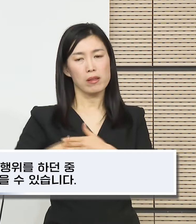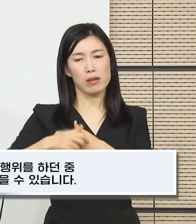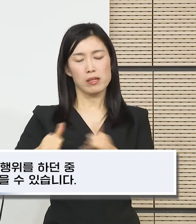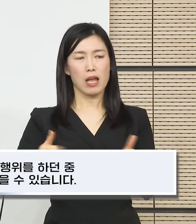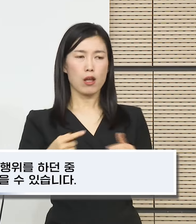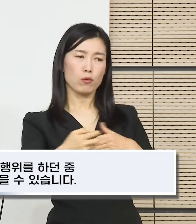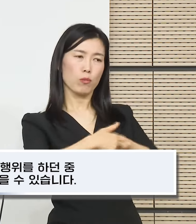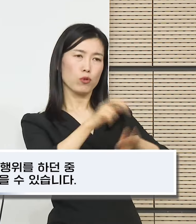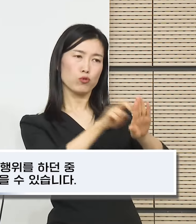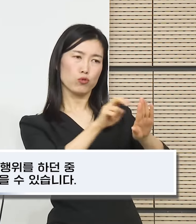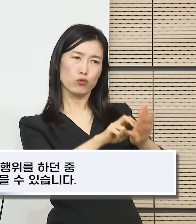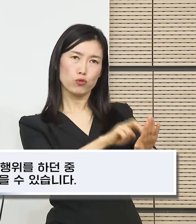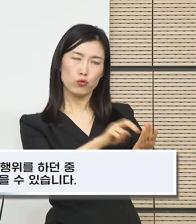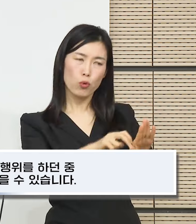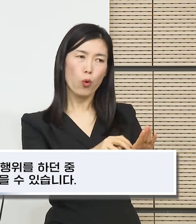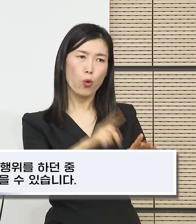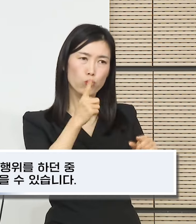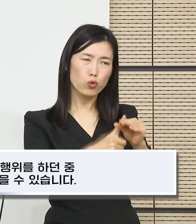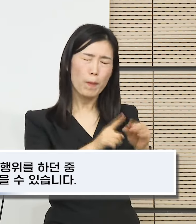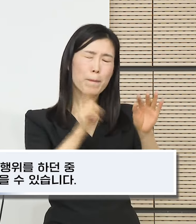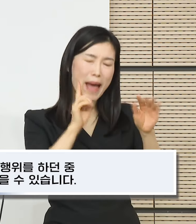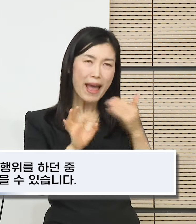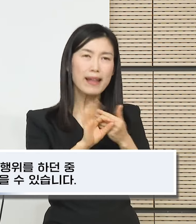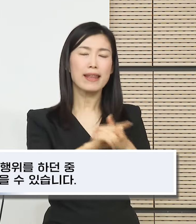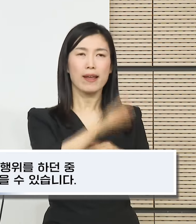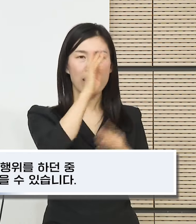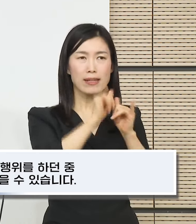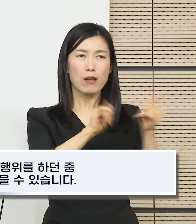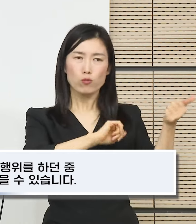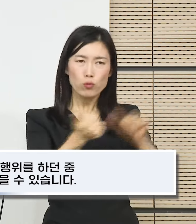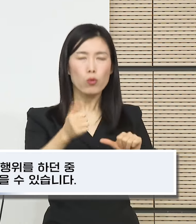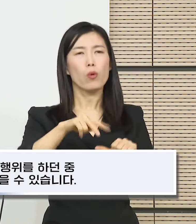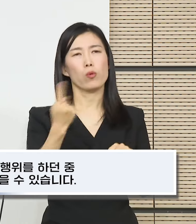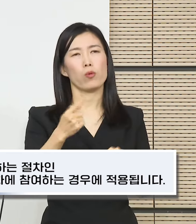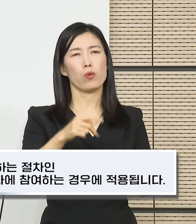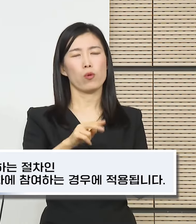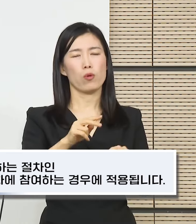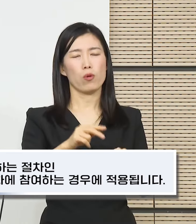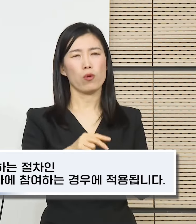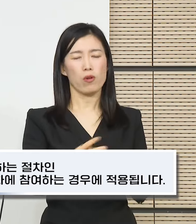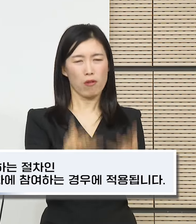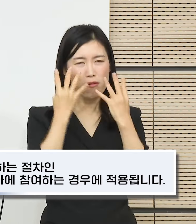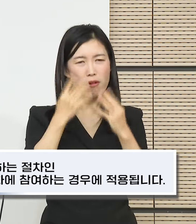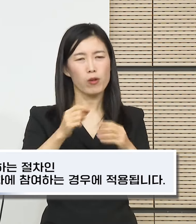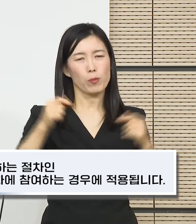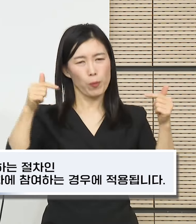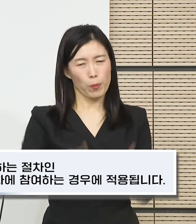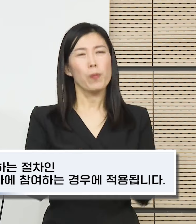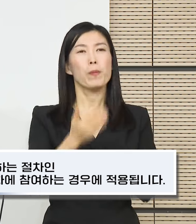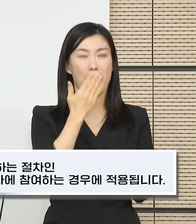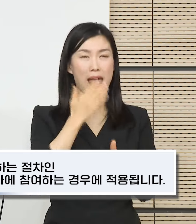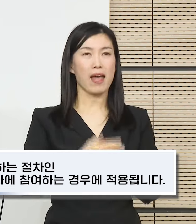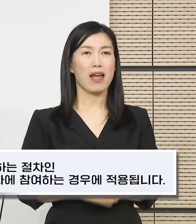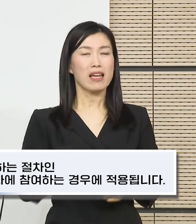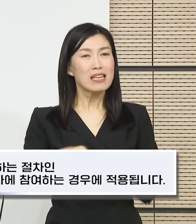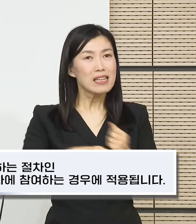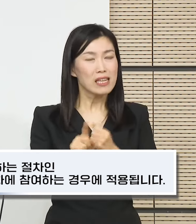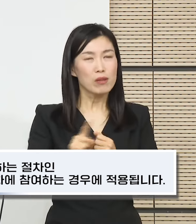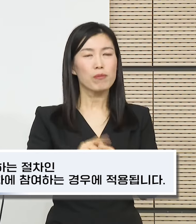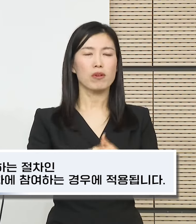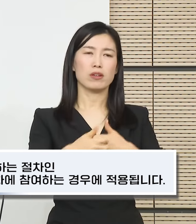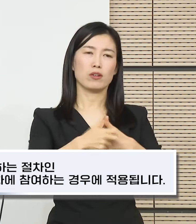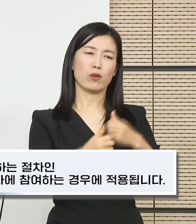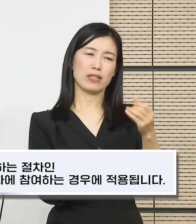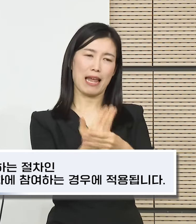경우 형의 감면을 적용받을 수 있습니다. 이러한 특례는 의료사고 분쟁을